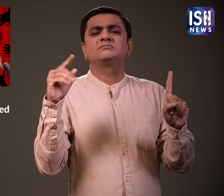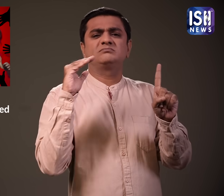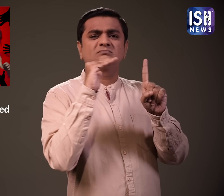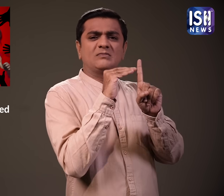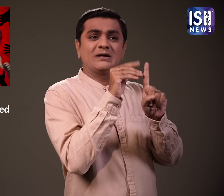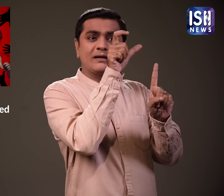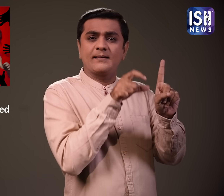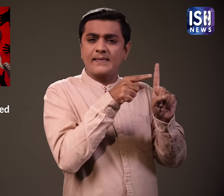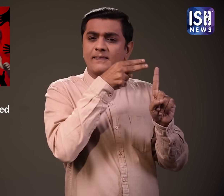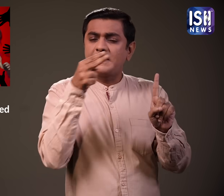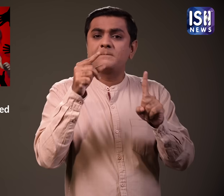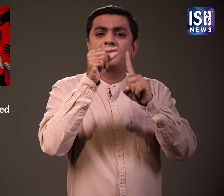गाउं की प्रभावशाली चाती से था.